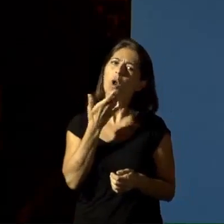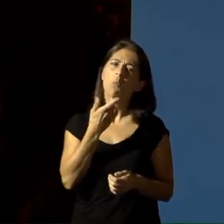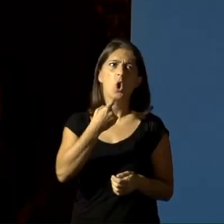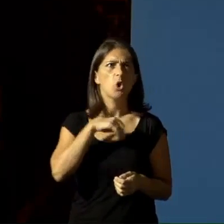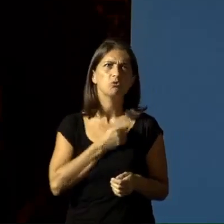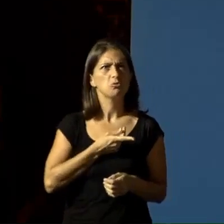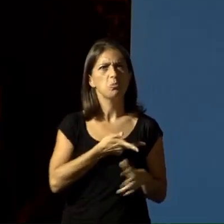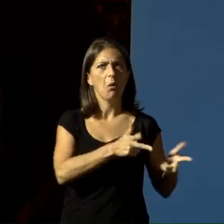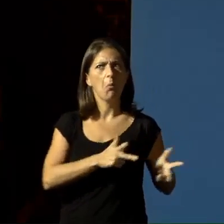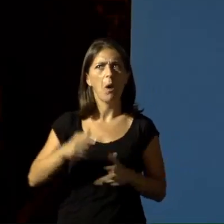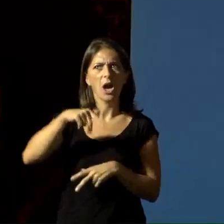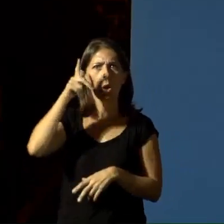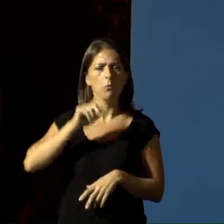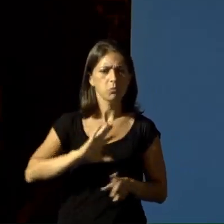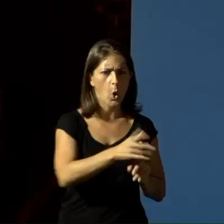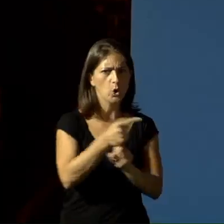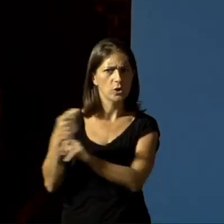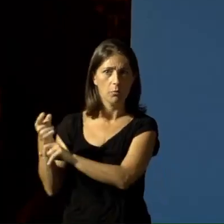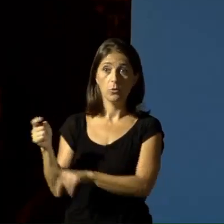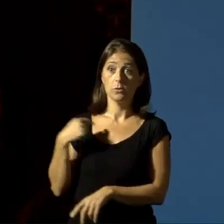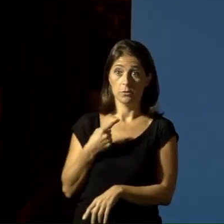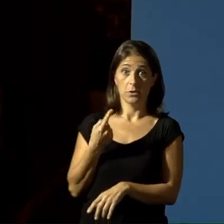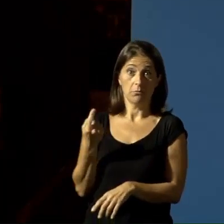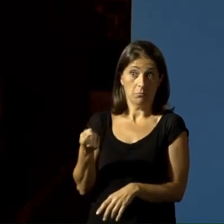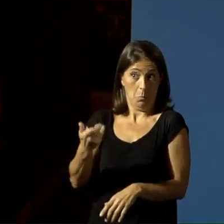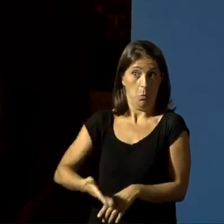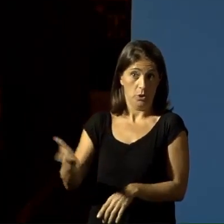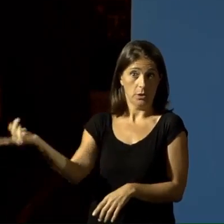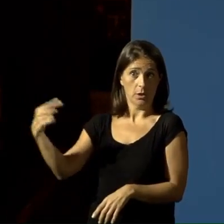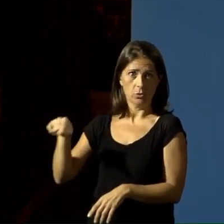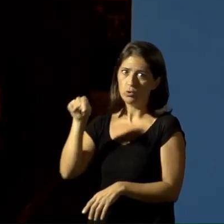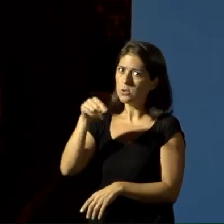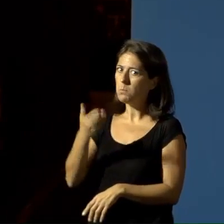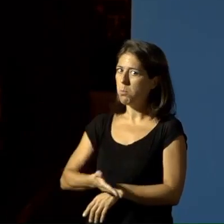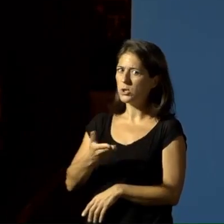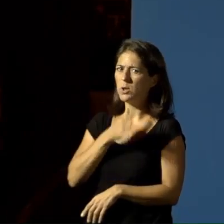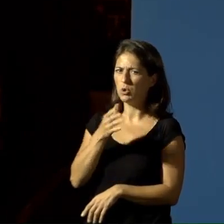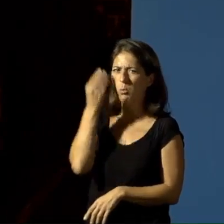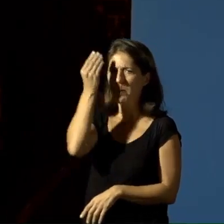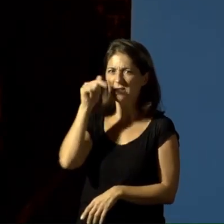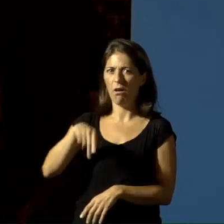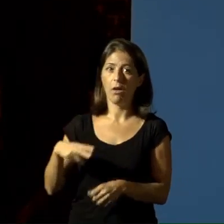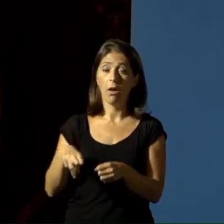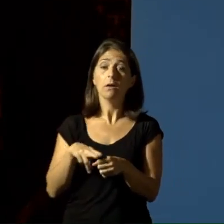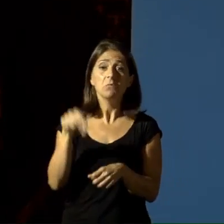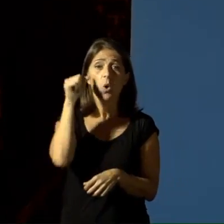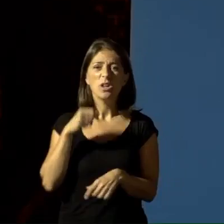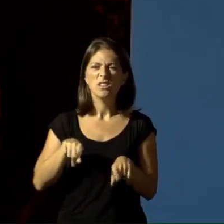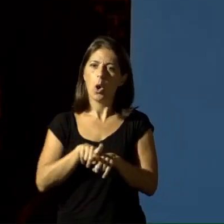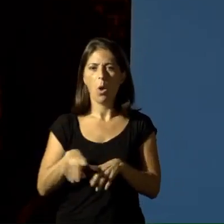sei cantos escanos en Ourense, porque sí que é moi importante para eles, pensan que Ourense é terra